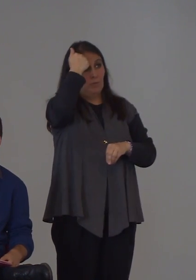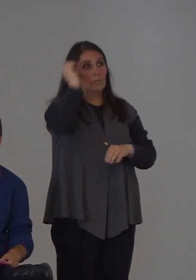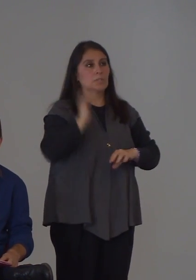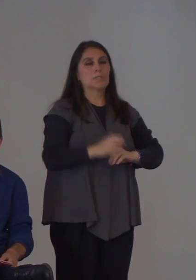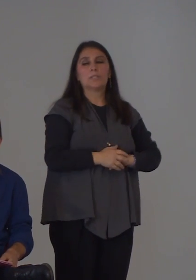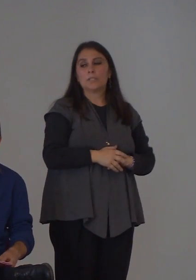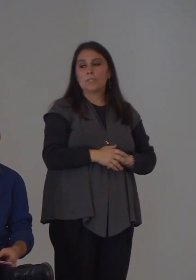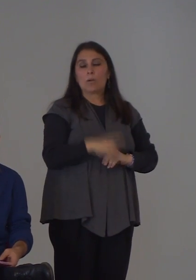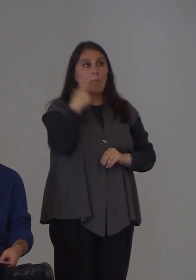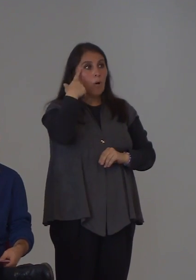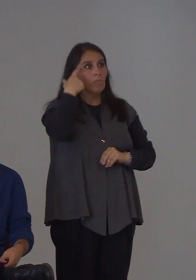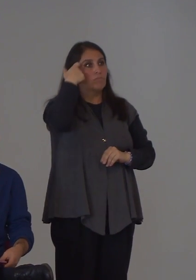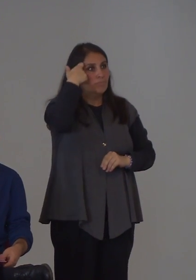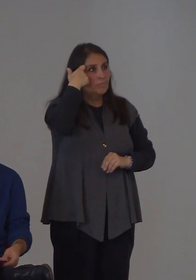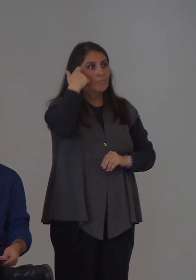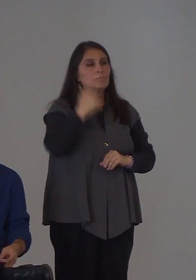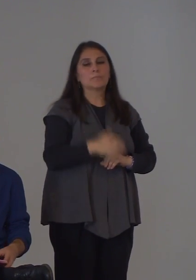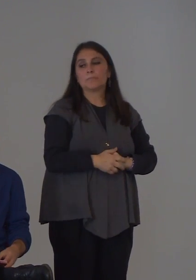el desafío.